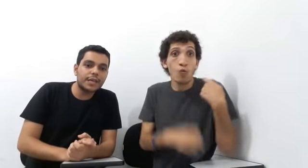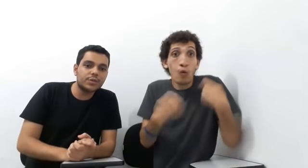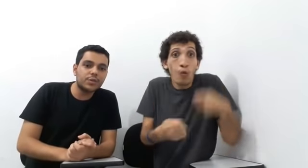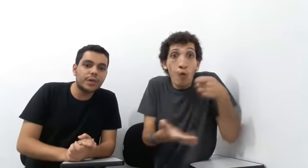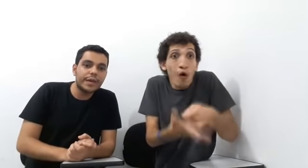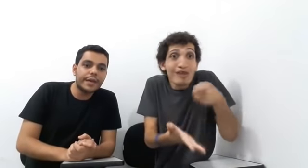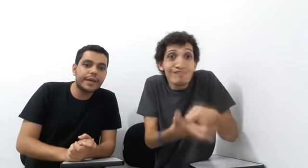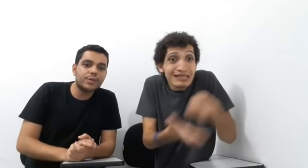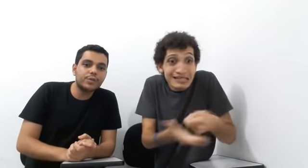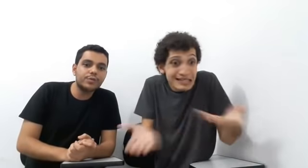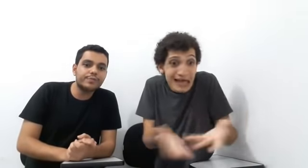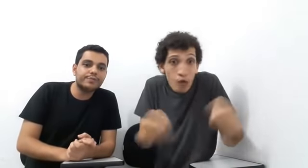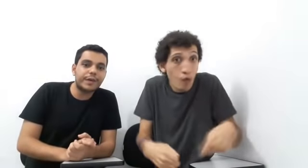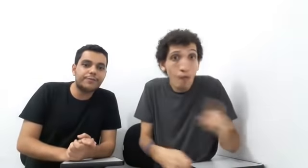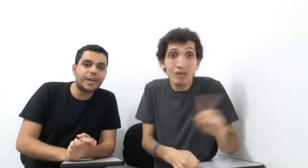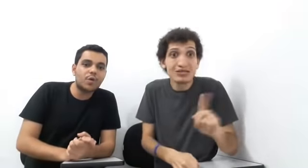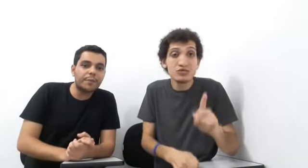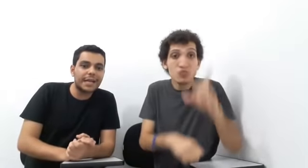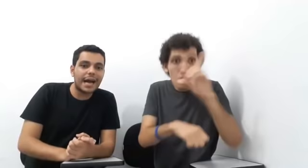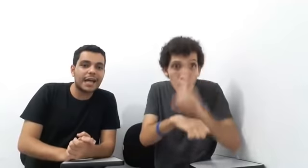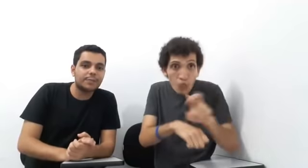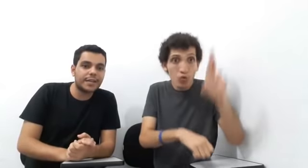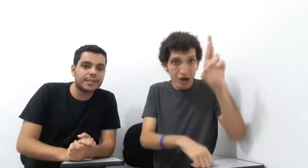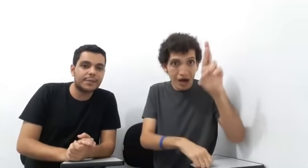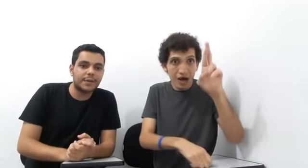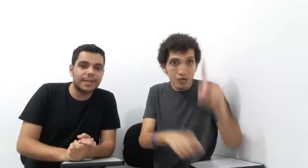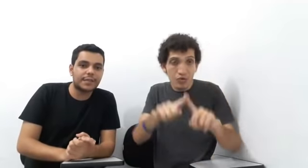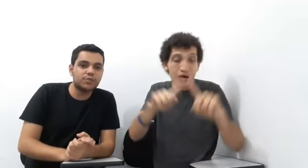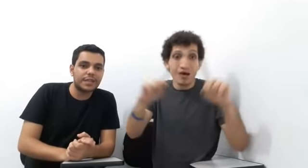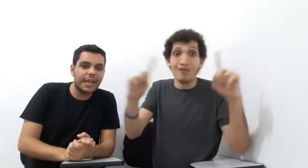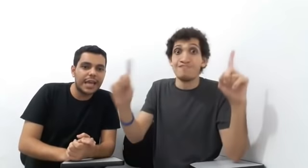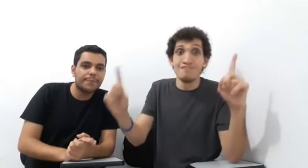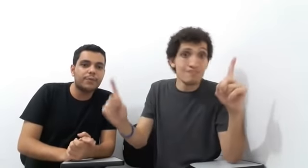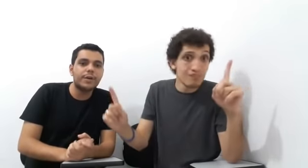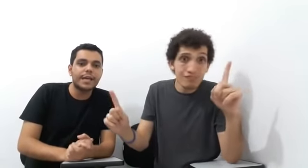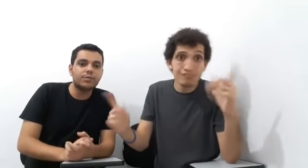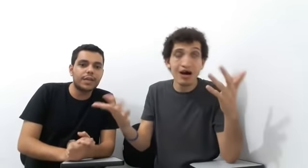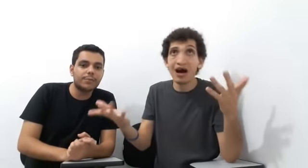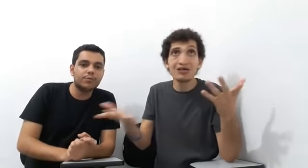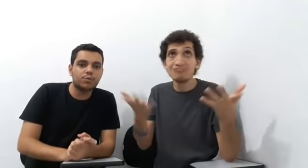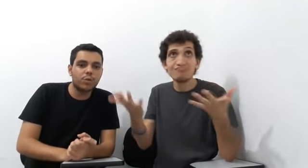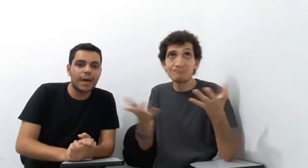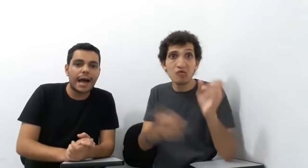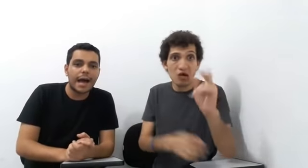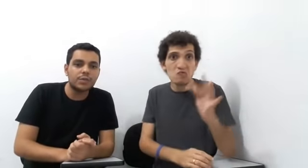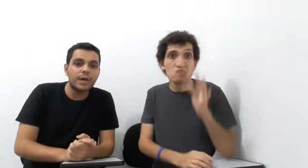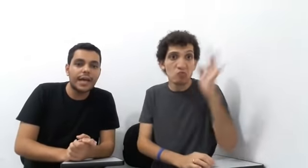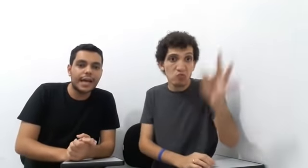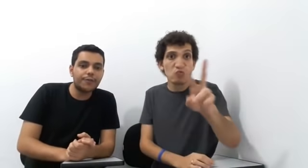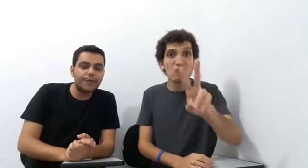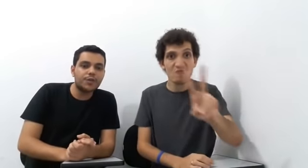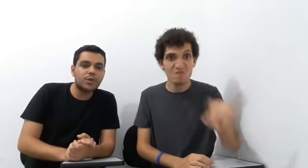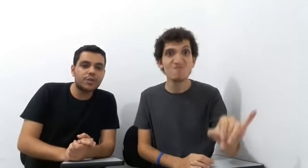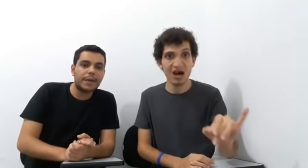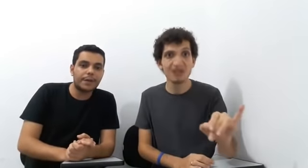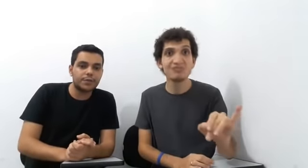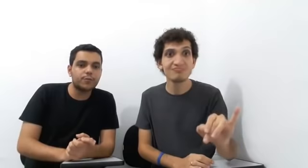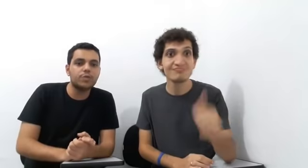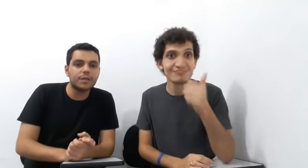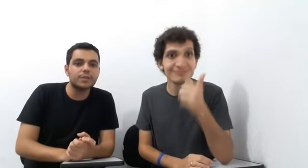isso fica complicado, por exemplo, a questão de tempo e o tempo do doutorado. É difícil eu conciliar, mas no futuro eu tenho